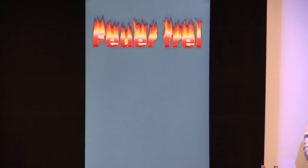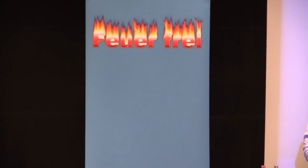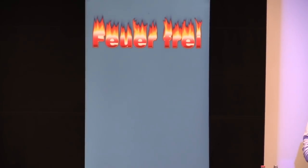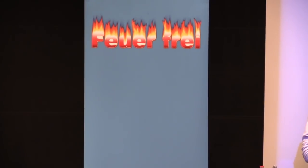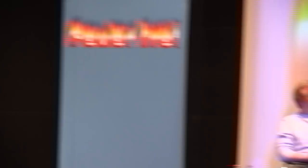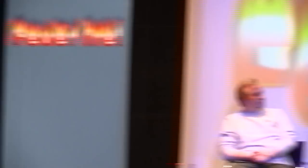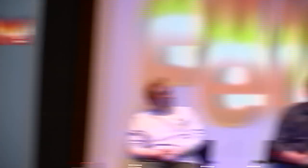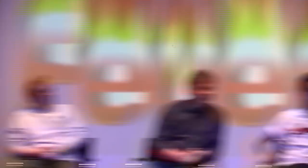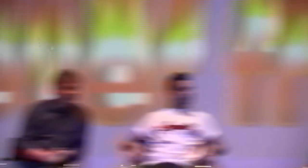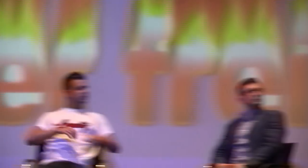funktioniert hat.